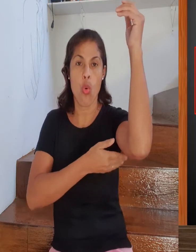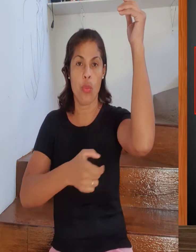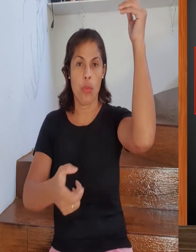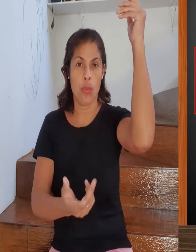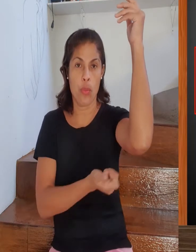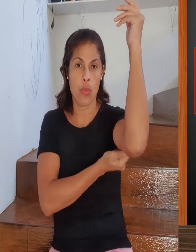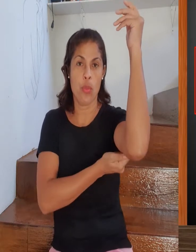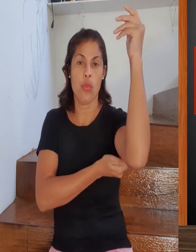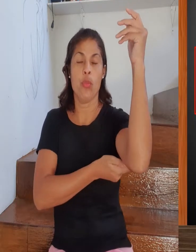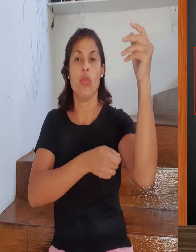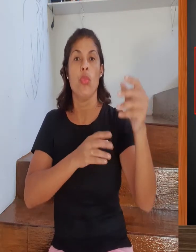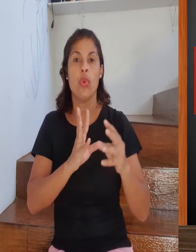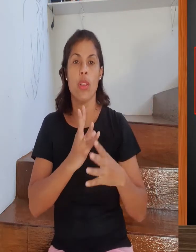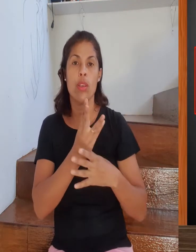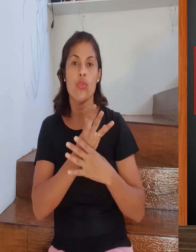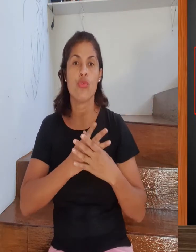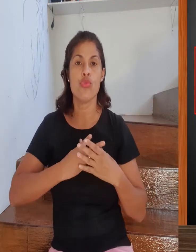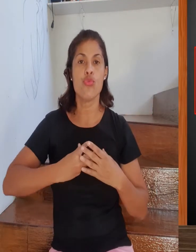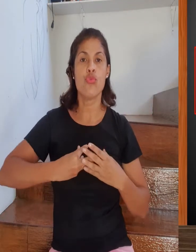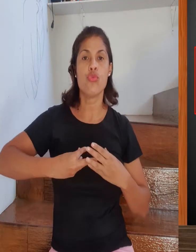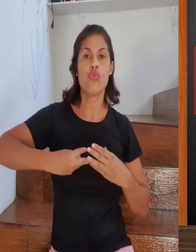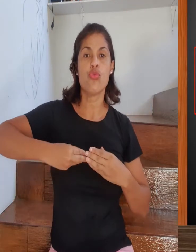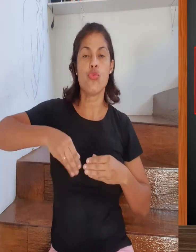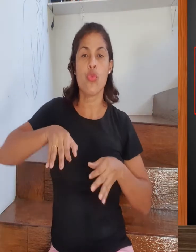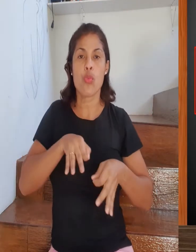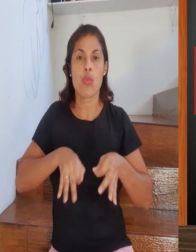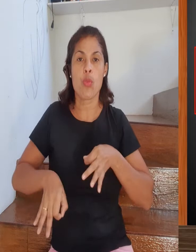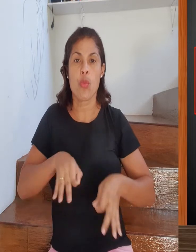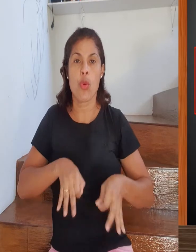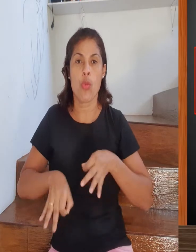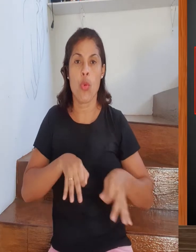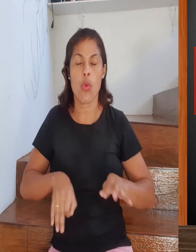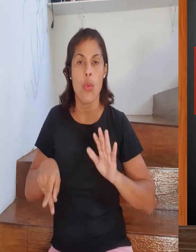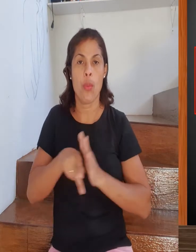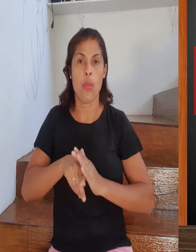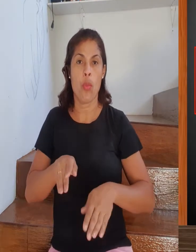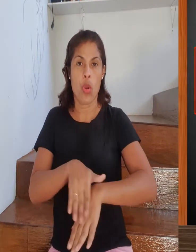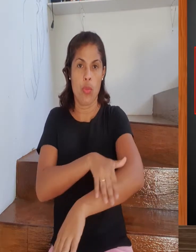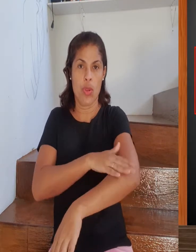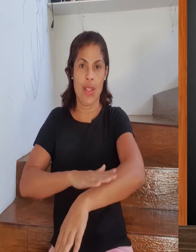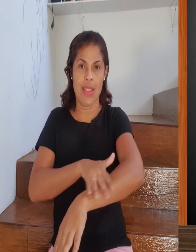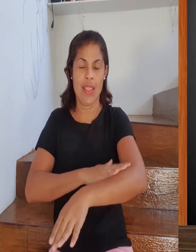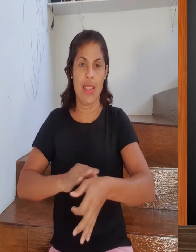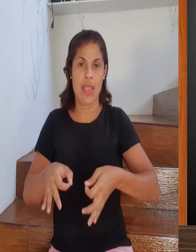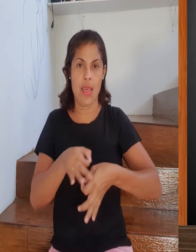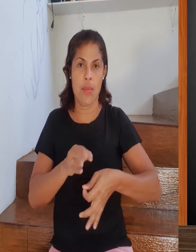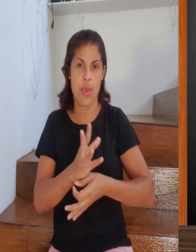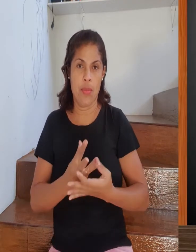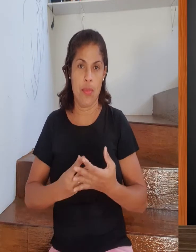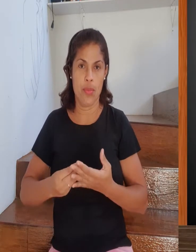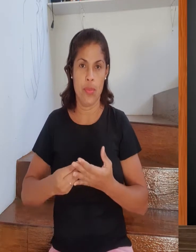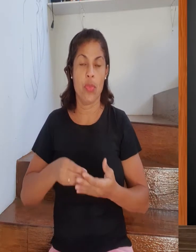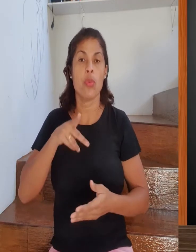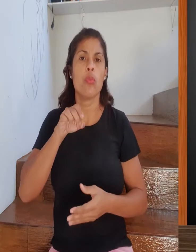subcutânea, pelo processo de filtração através dos poros aquosos transmembrana.